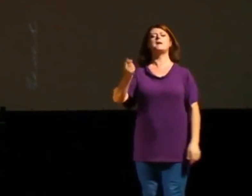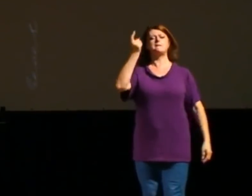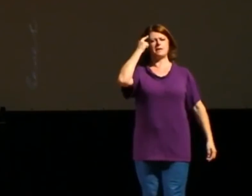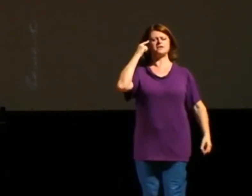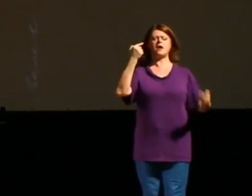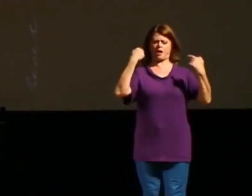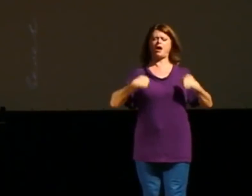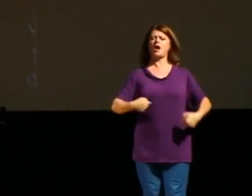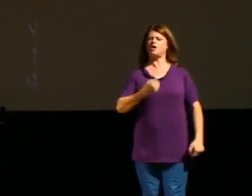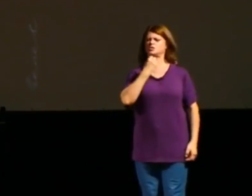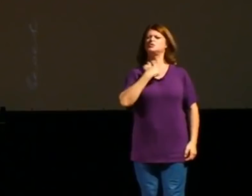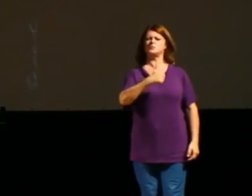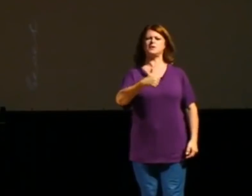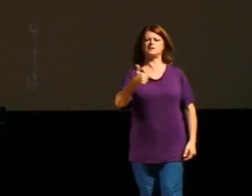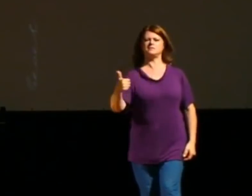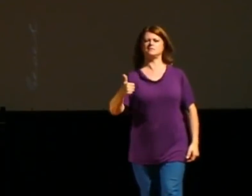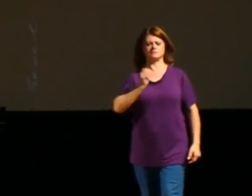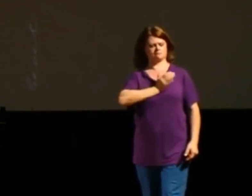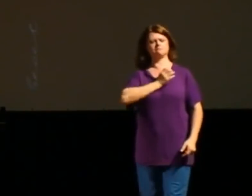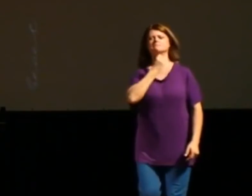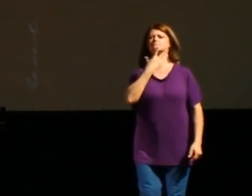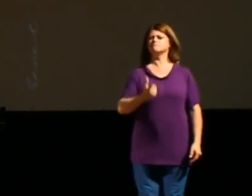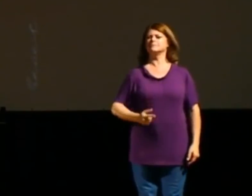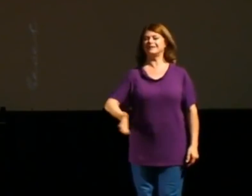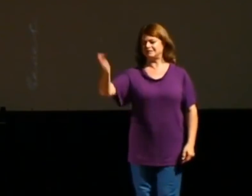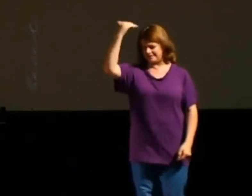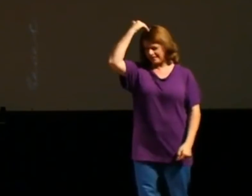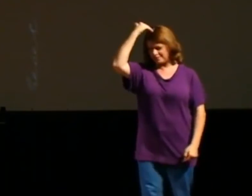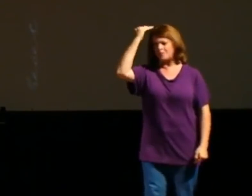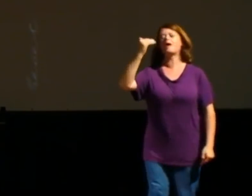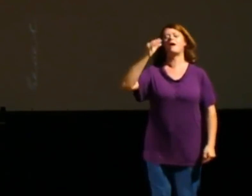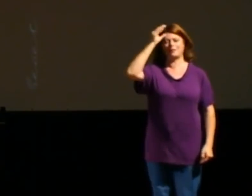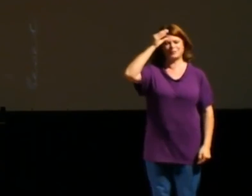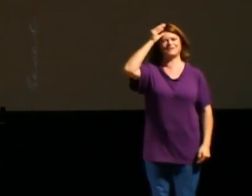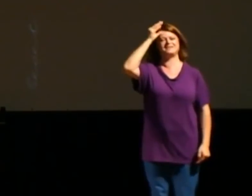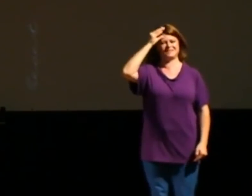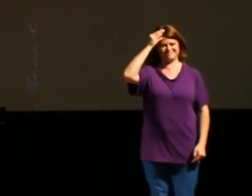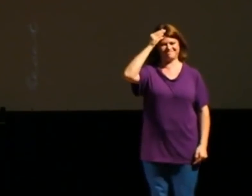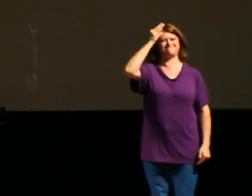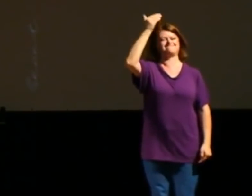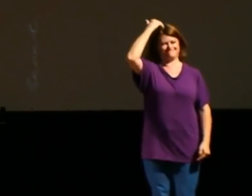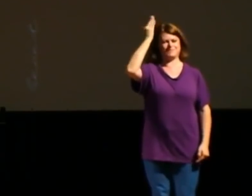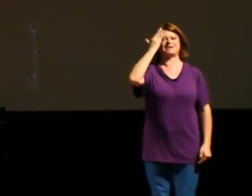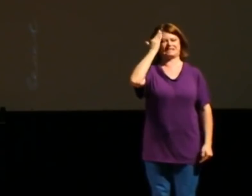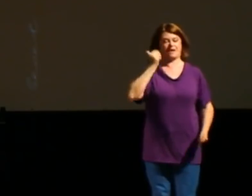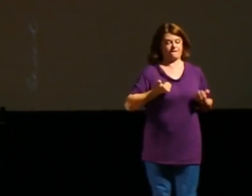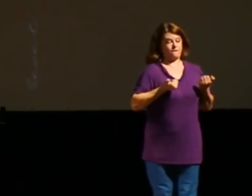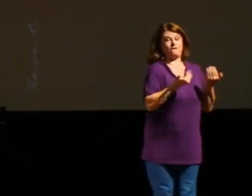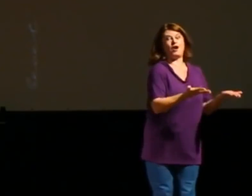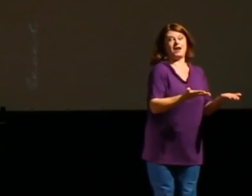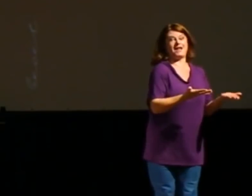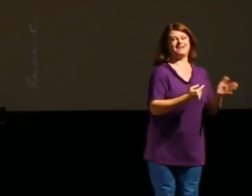fato eu tenho uma aparência de alguém bom, mas eu sei quem eu sou por dentro. Por fora, bela